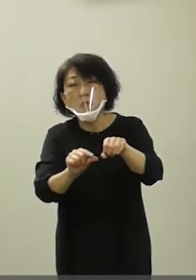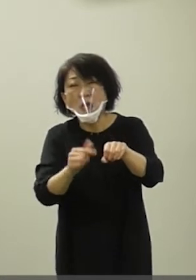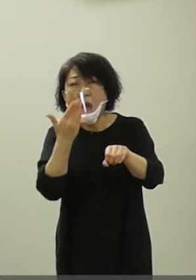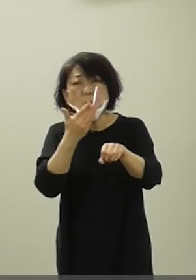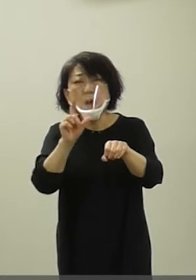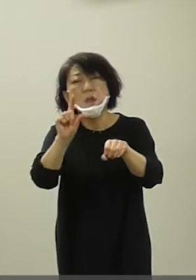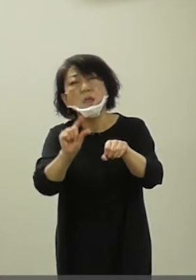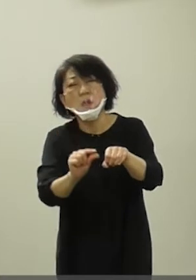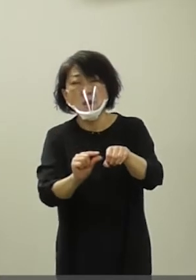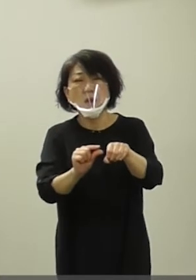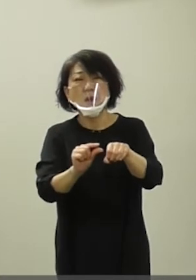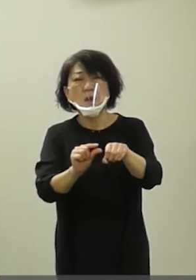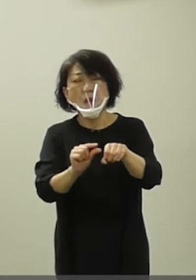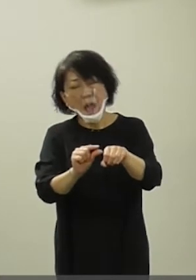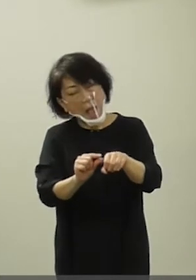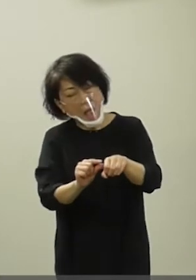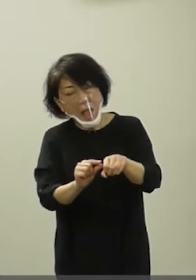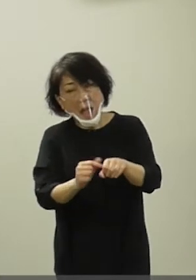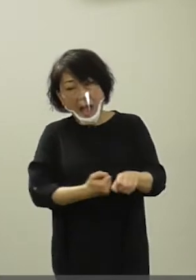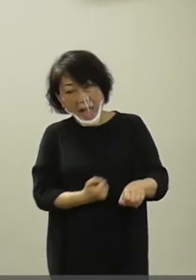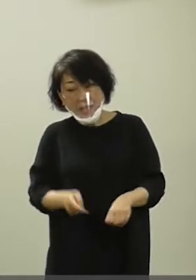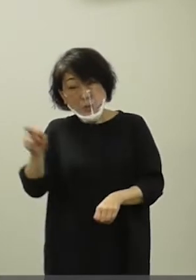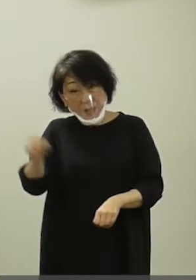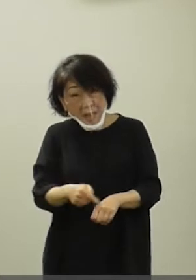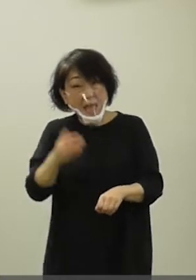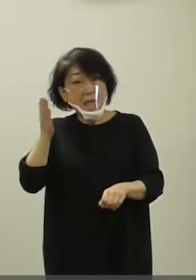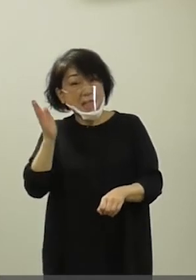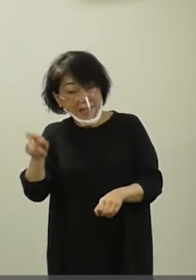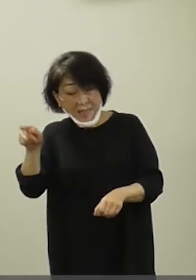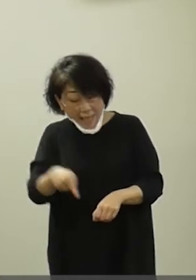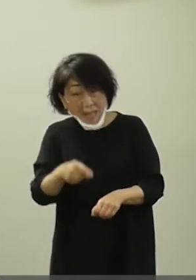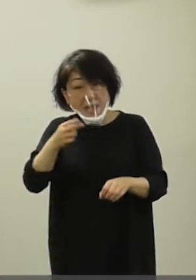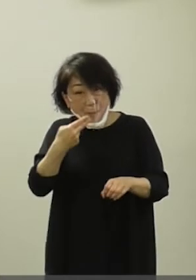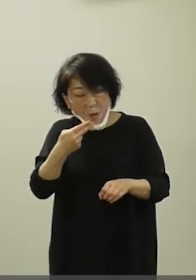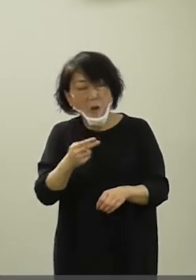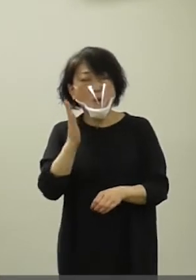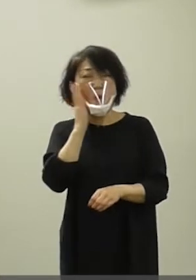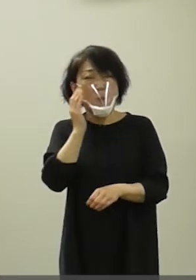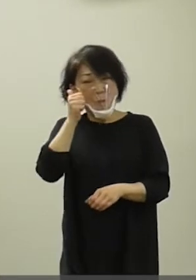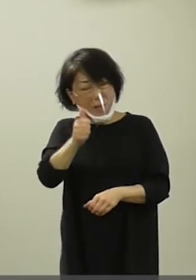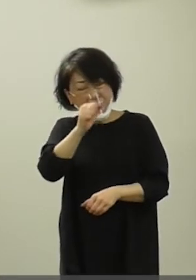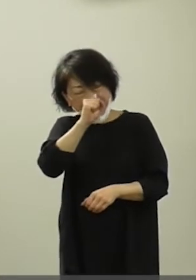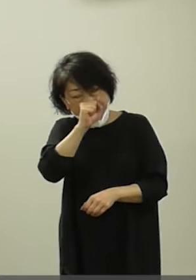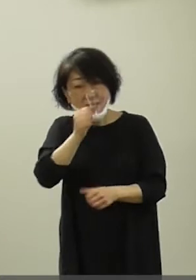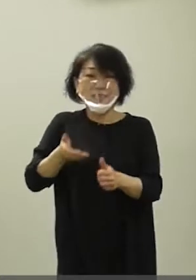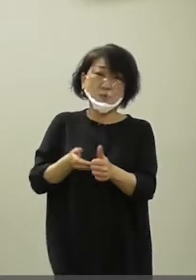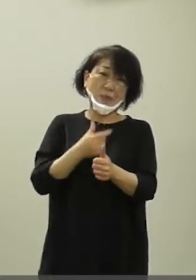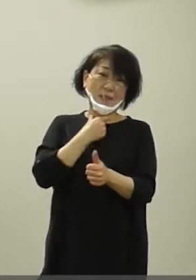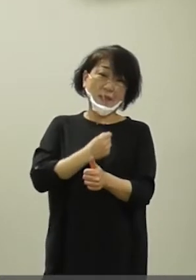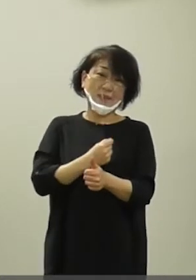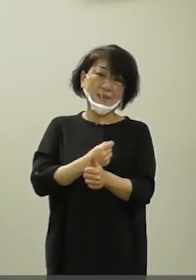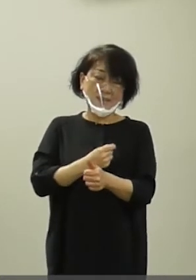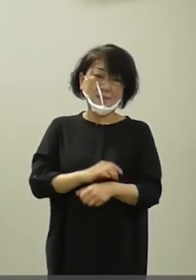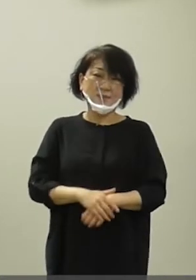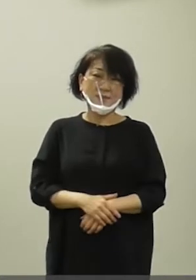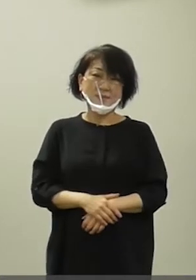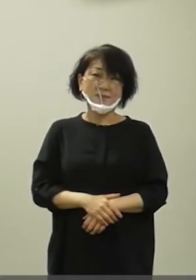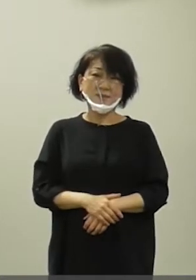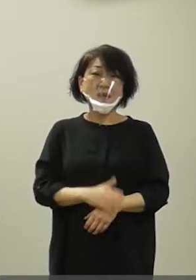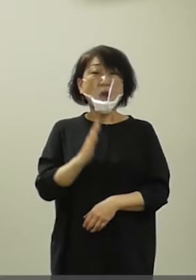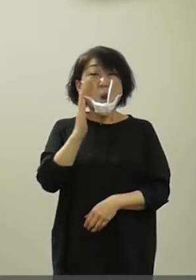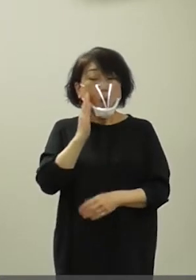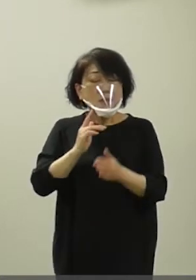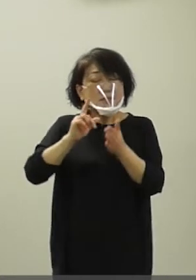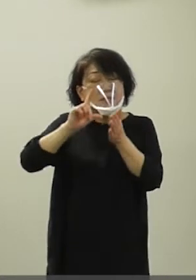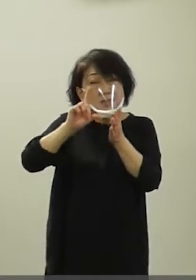で愛人を星いただいた食べていただくというのを大丈夫かなというふうtoday旬のものを旬